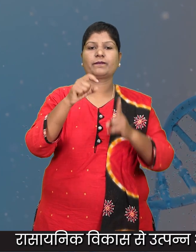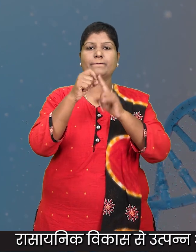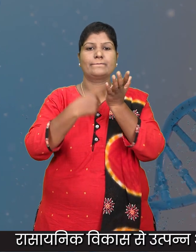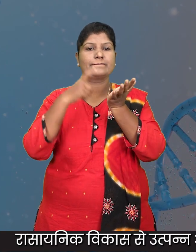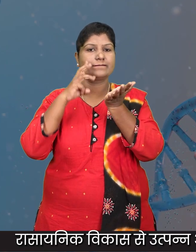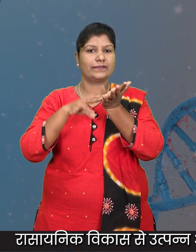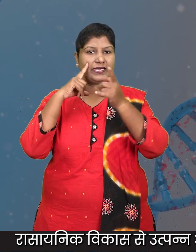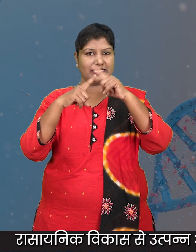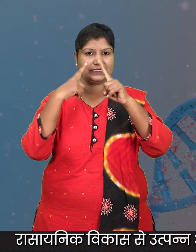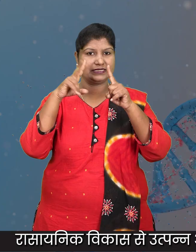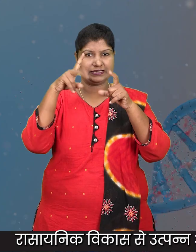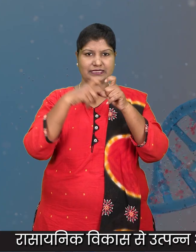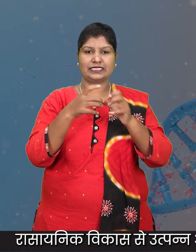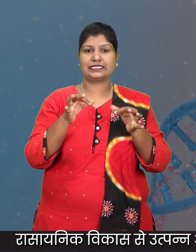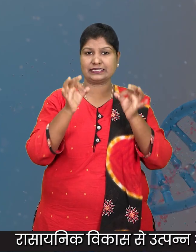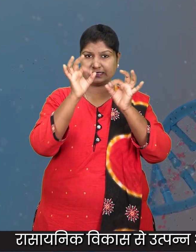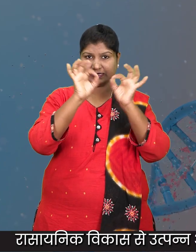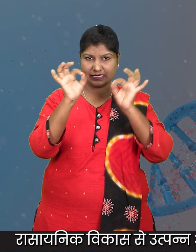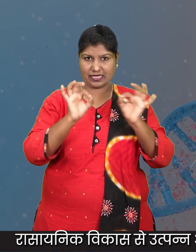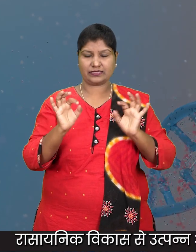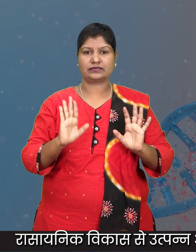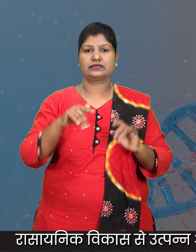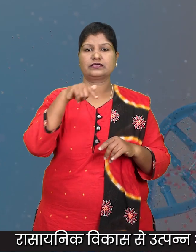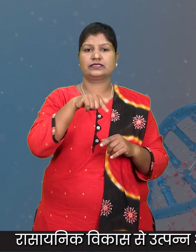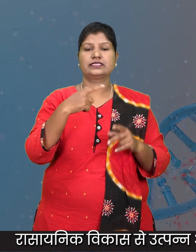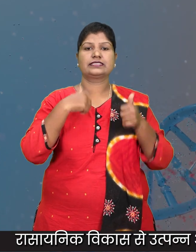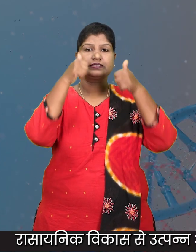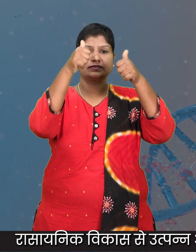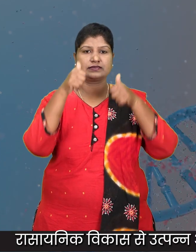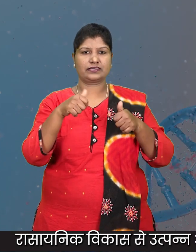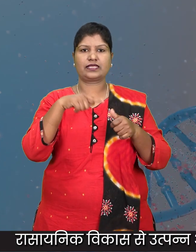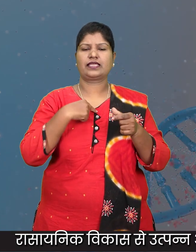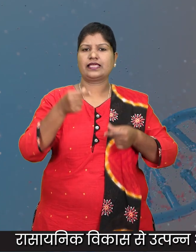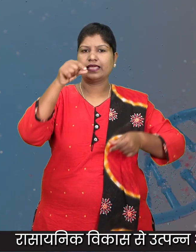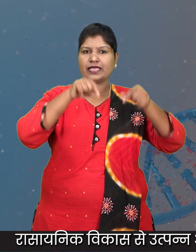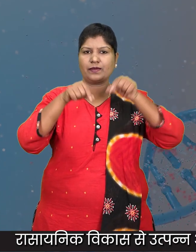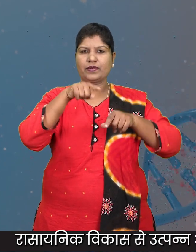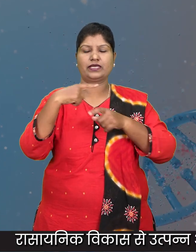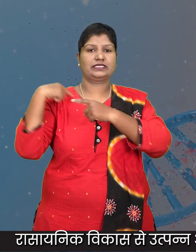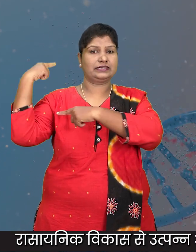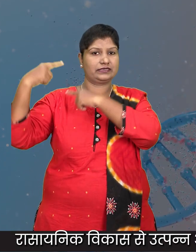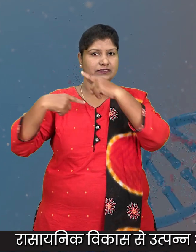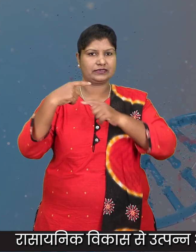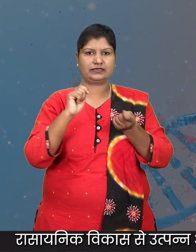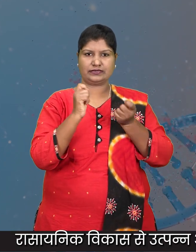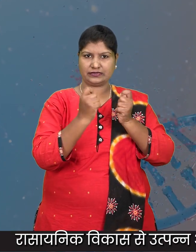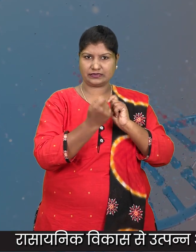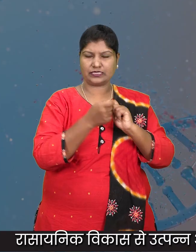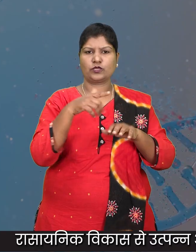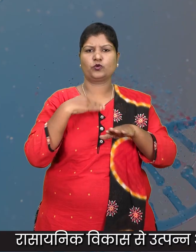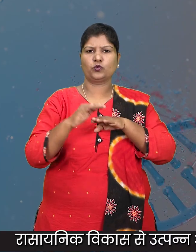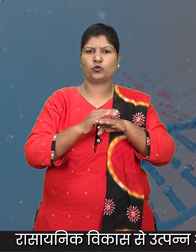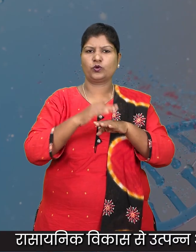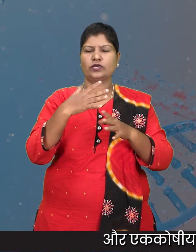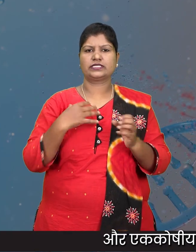रासायनिक विकास से उत्पन्न आदमी कोशिकाओं ने धीरे धीरे जीवाणु, शैवाल,